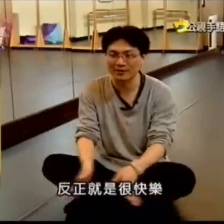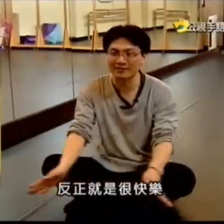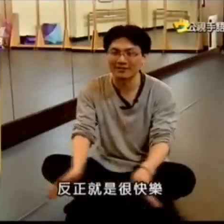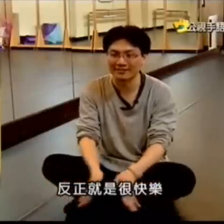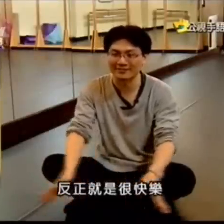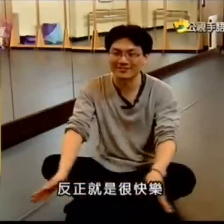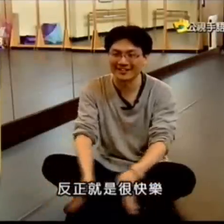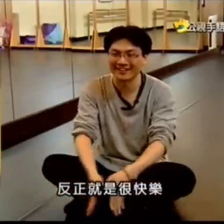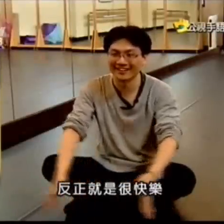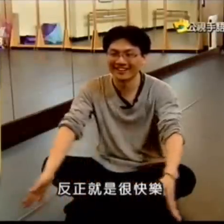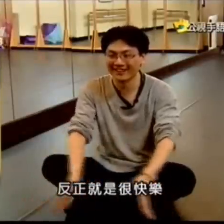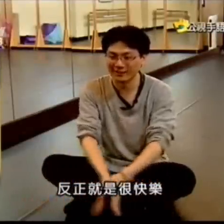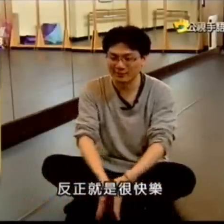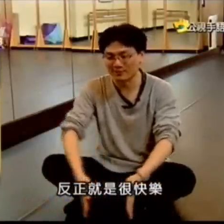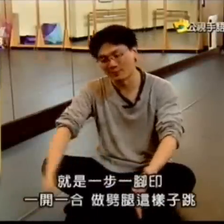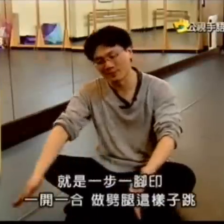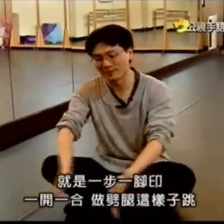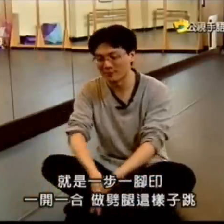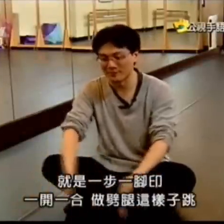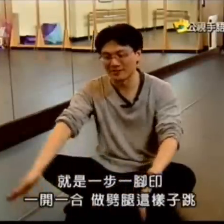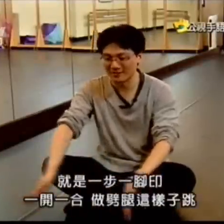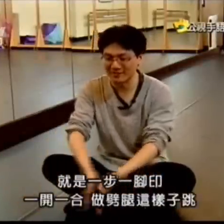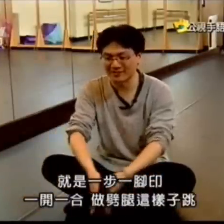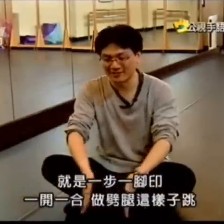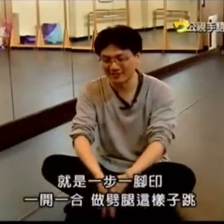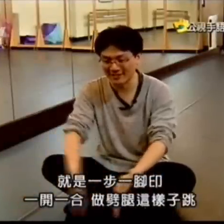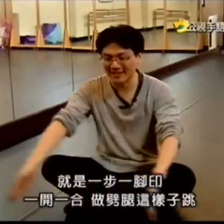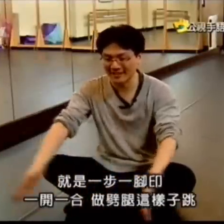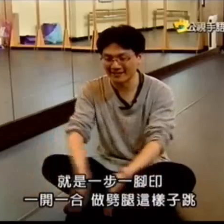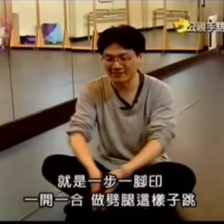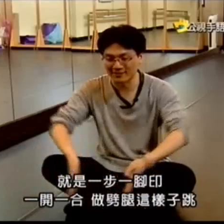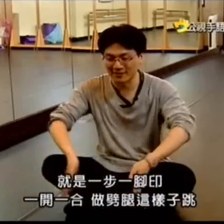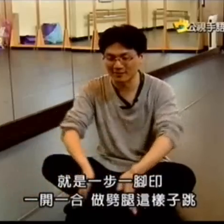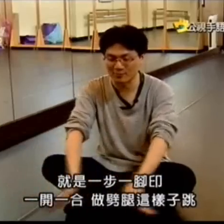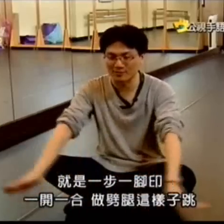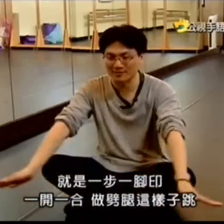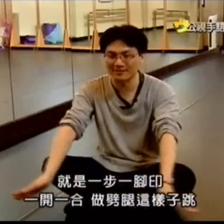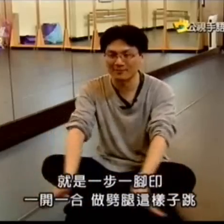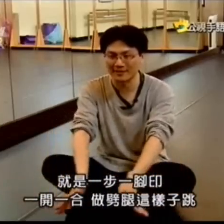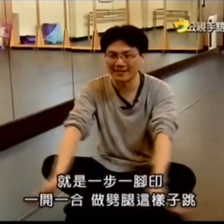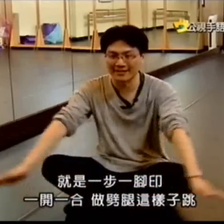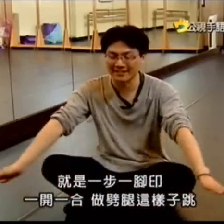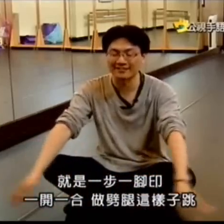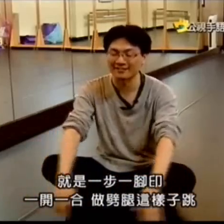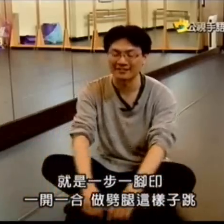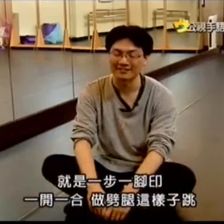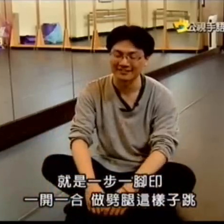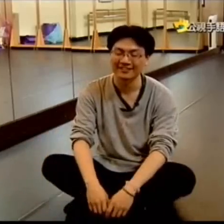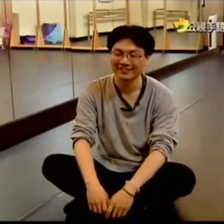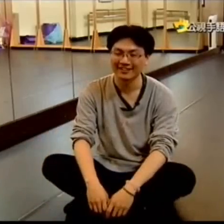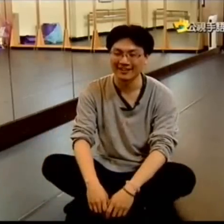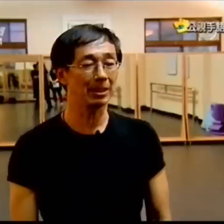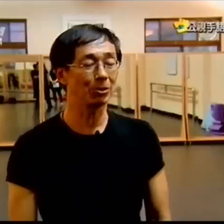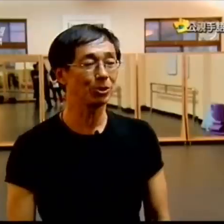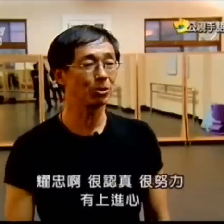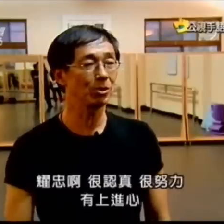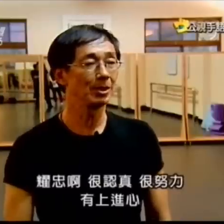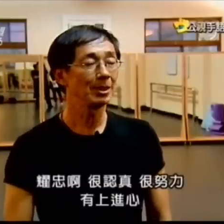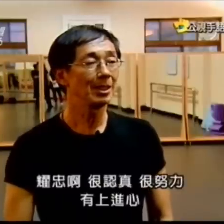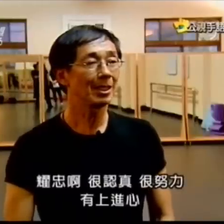乐，就是这样。一步一脚印，这样一开一合，然后做皮耶这样子。 耀中